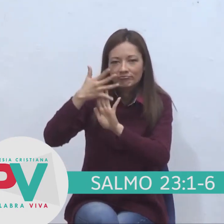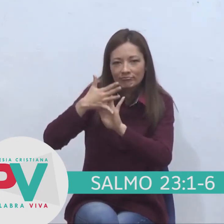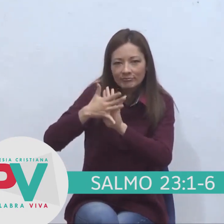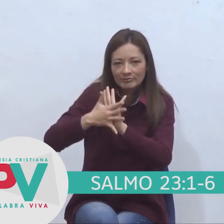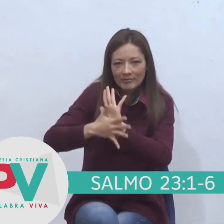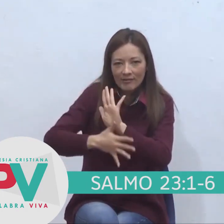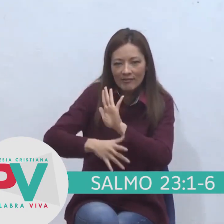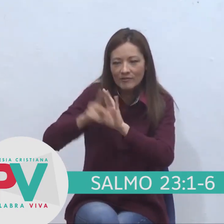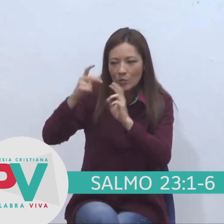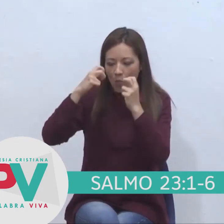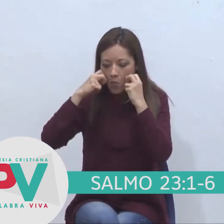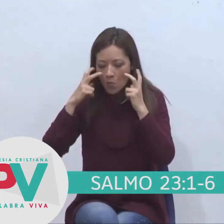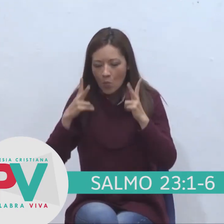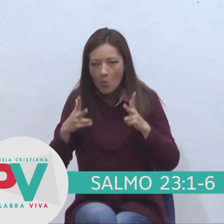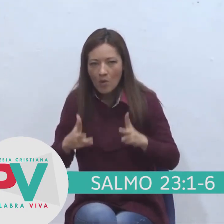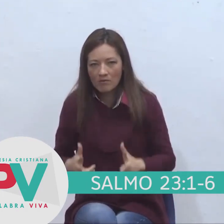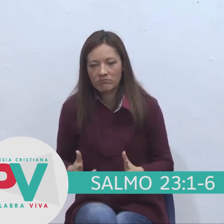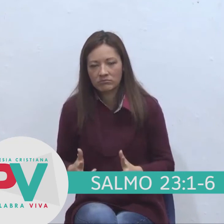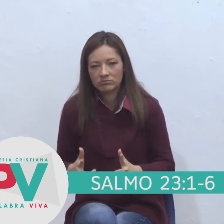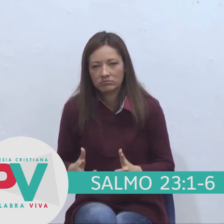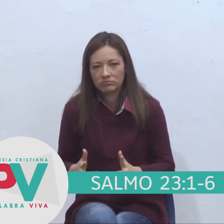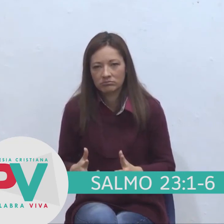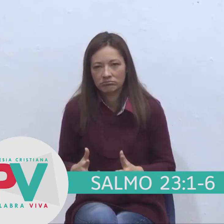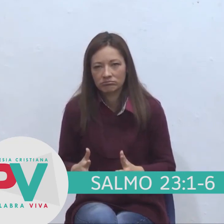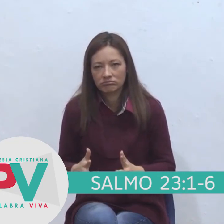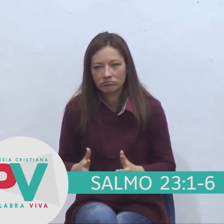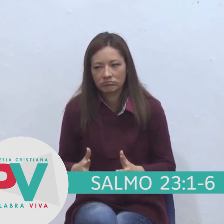y en su cuerpo.